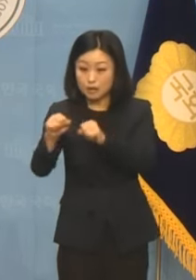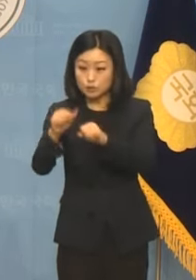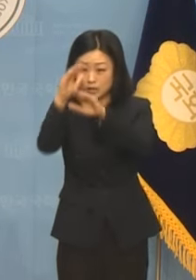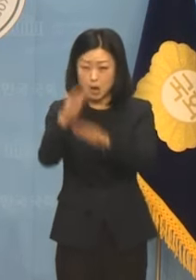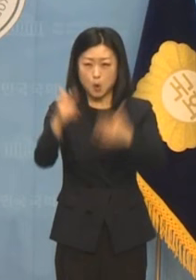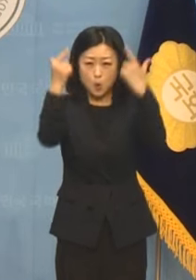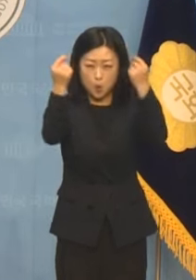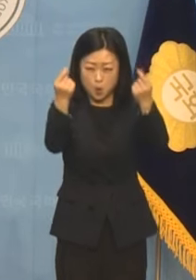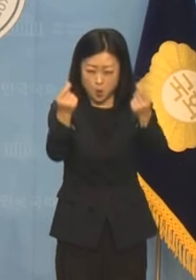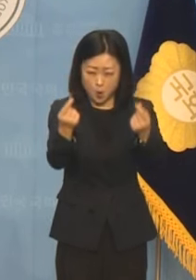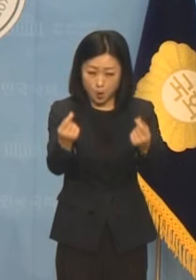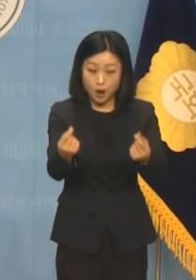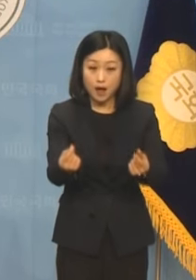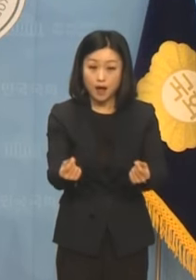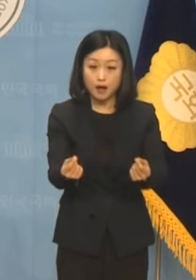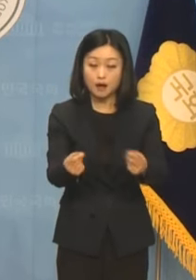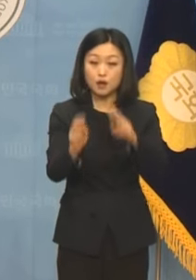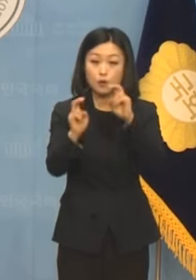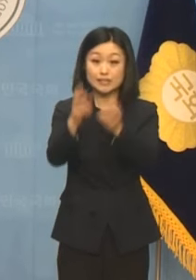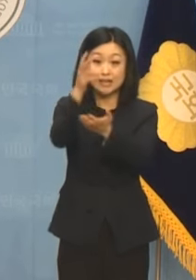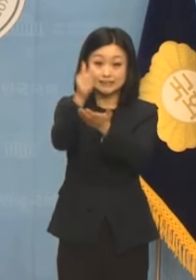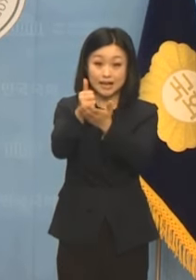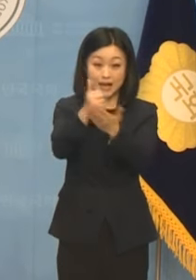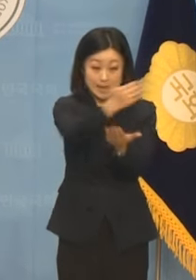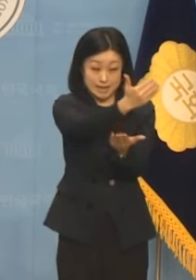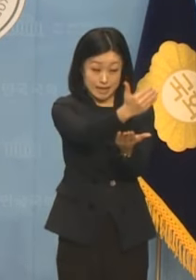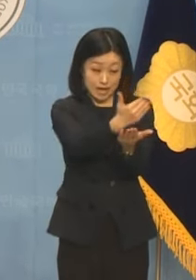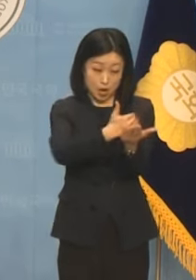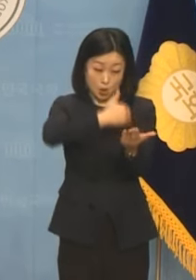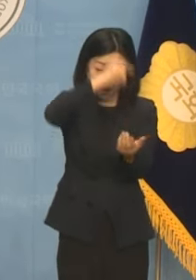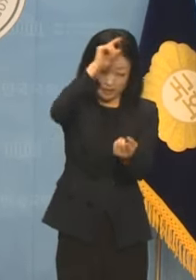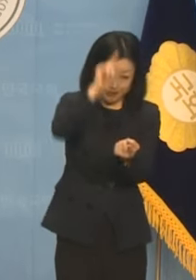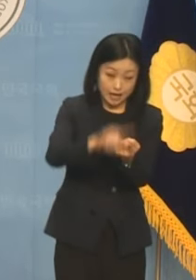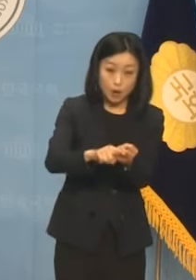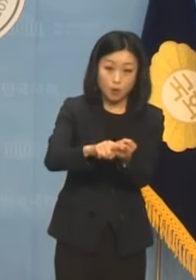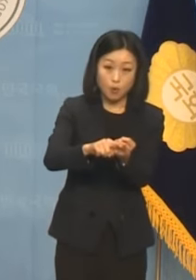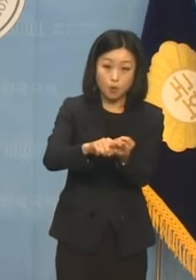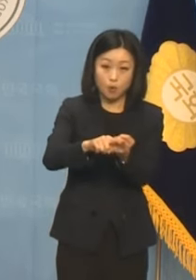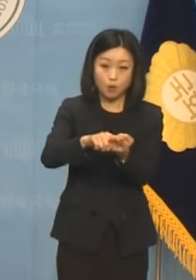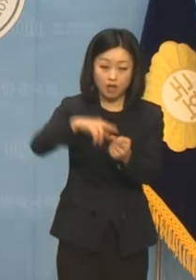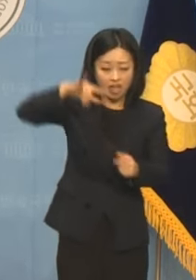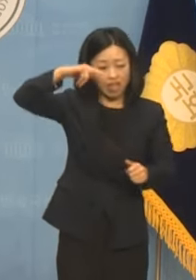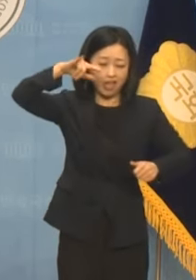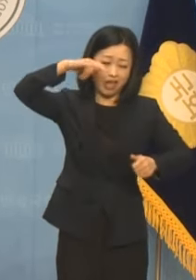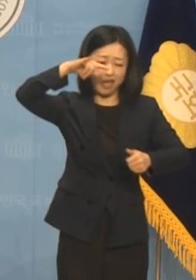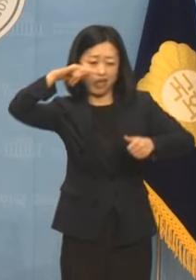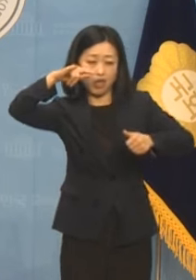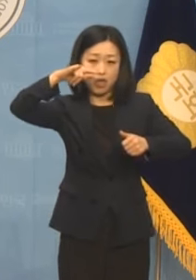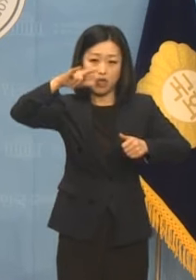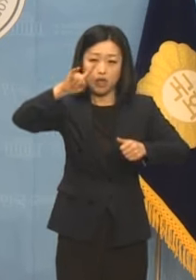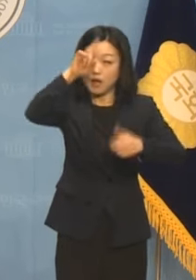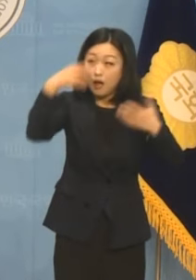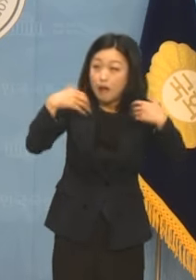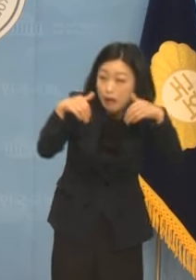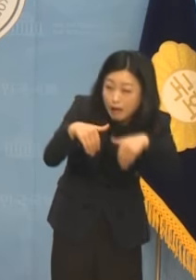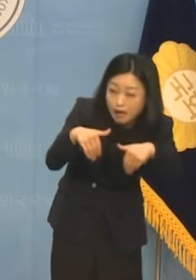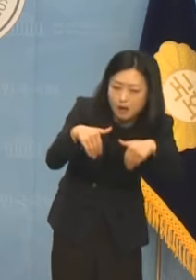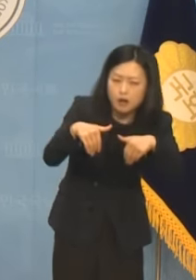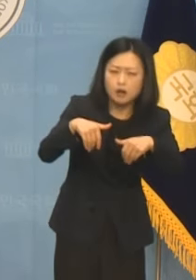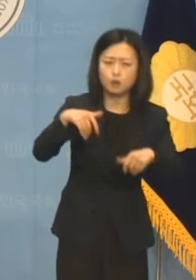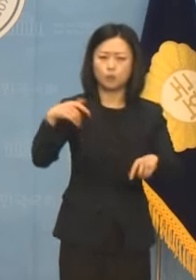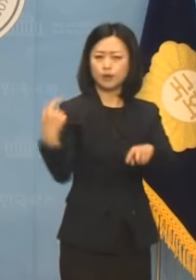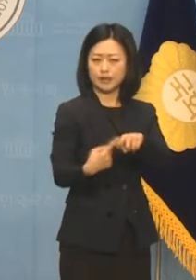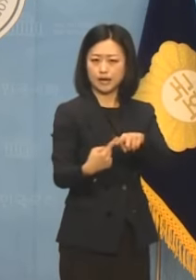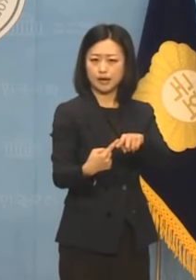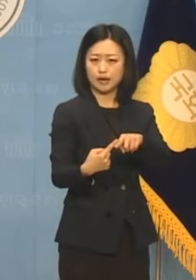동일합니다 즉 박민 사장은이 문건의 시나리오대로 꼭두각시처럼 움직인 정권의 하순이 하수인이었던